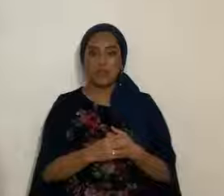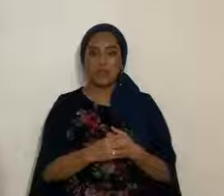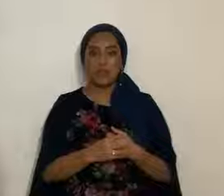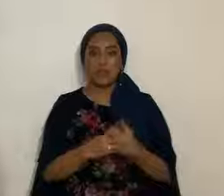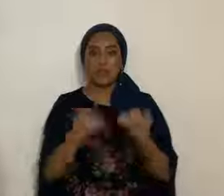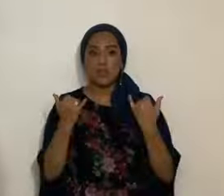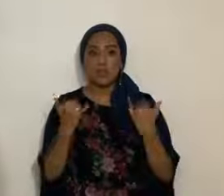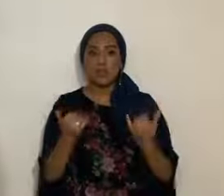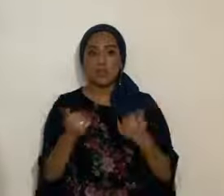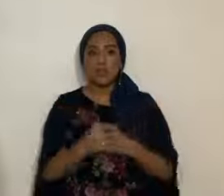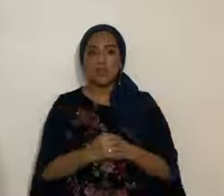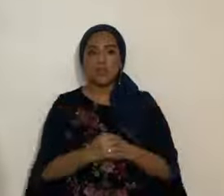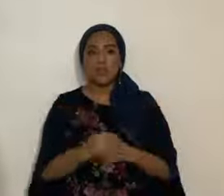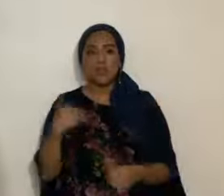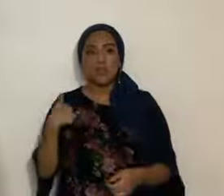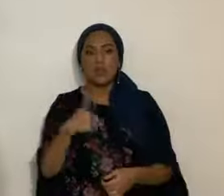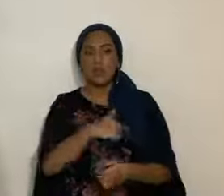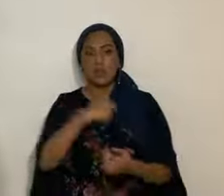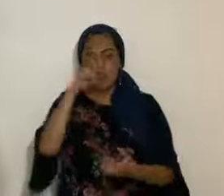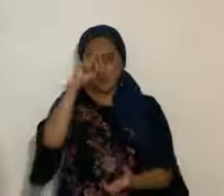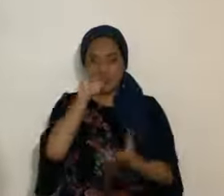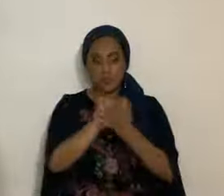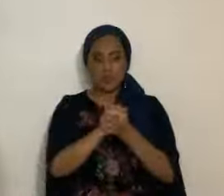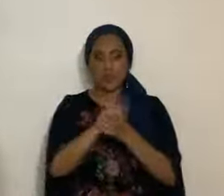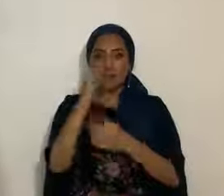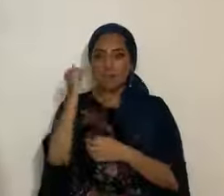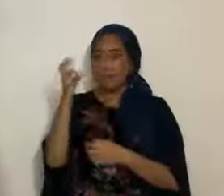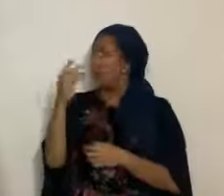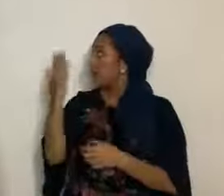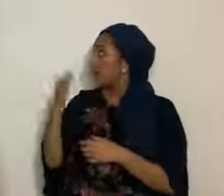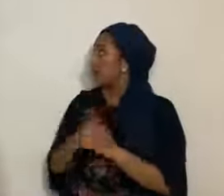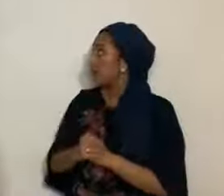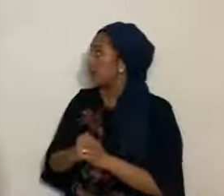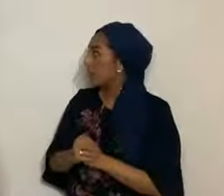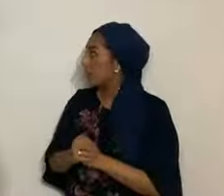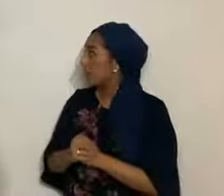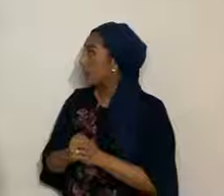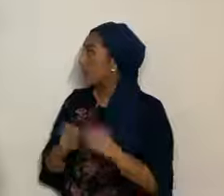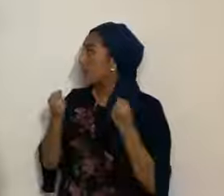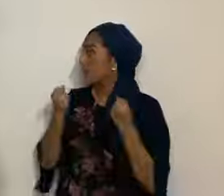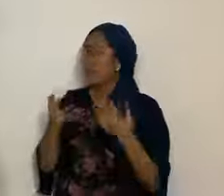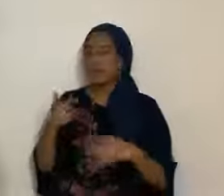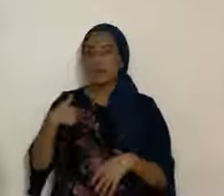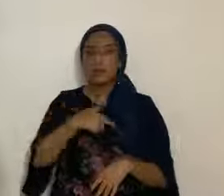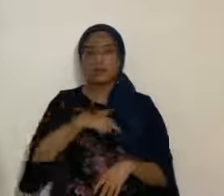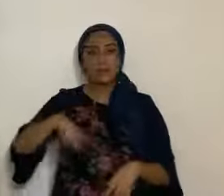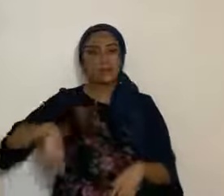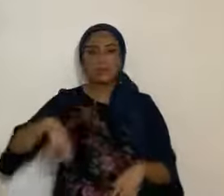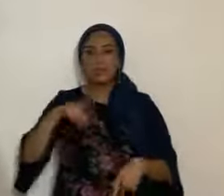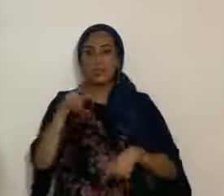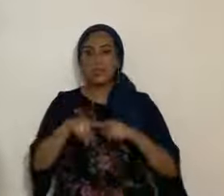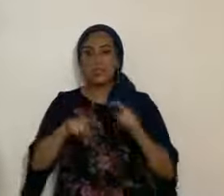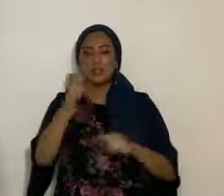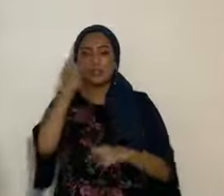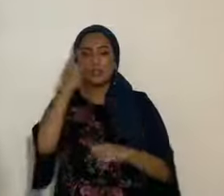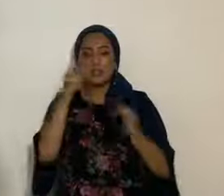Actualmente, como creyentes en Yahshua, muchos no hemos podido comprender la importancia, la